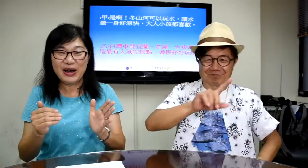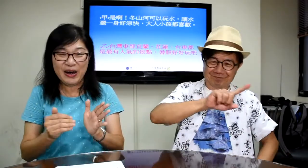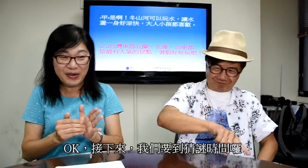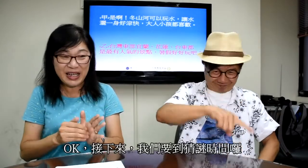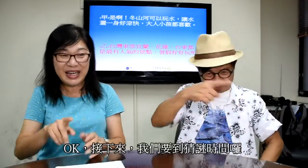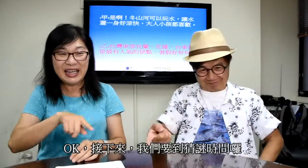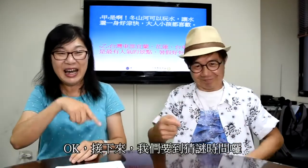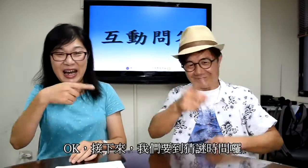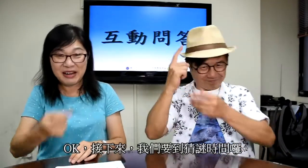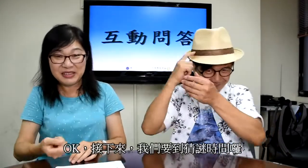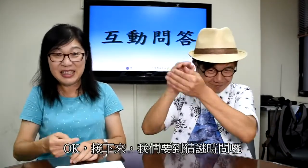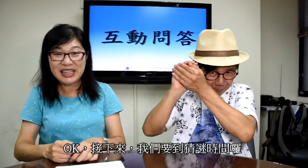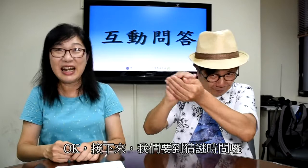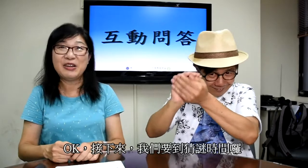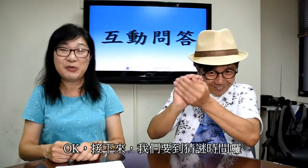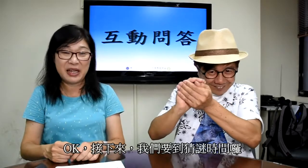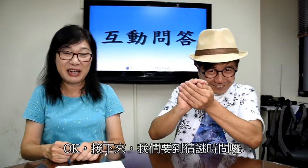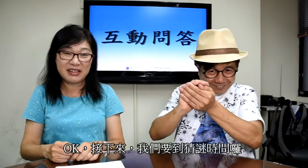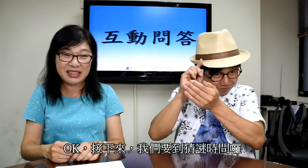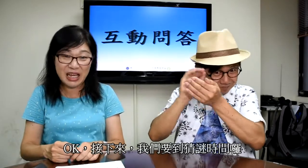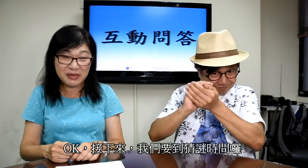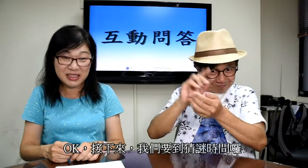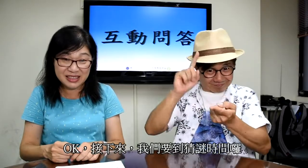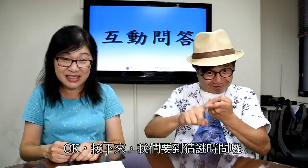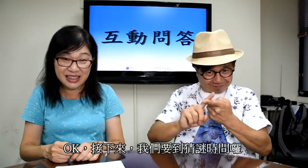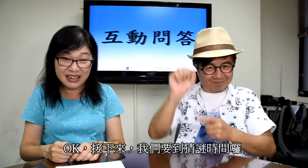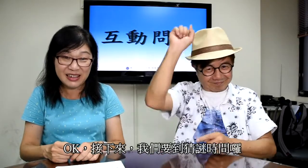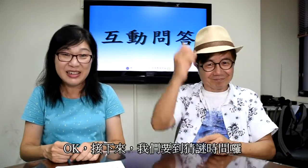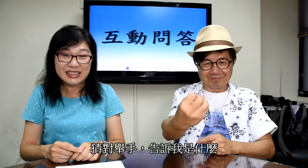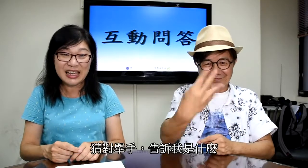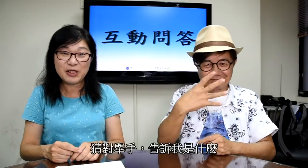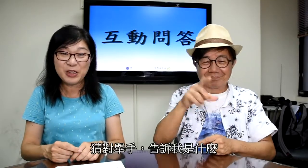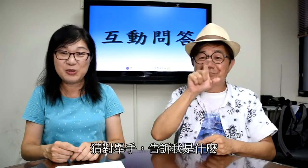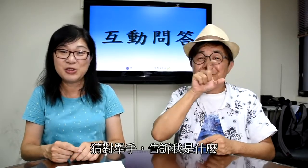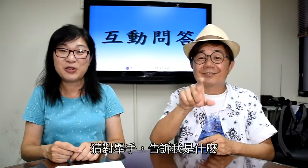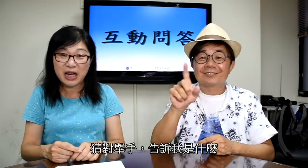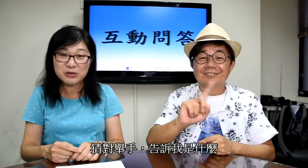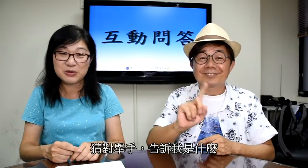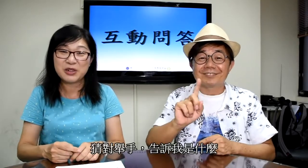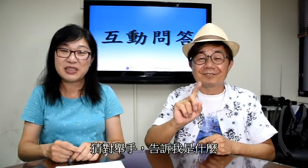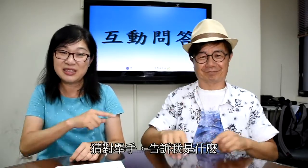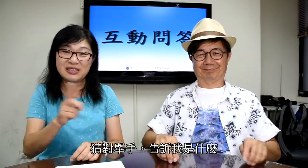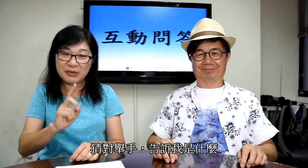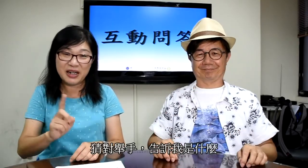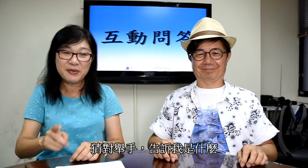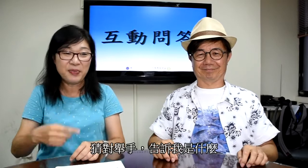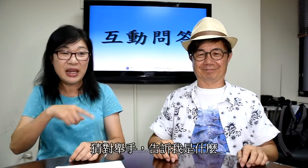了？OK， 好，接下来我们要到了猜谜时间哦，猜对举手告诉我是什么？